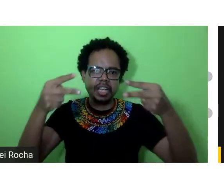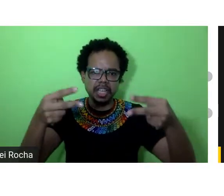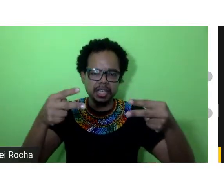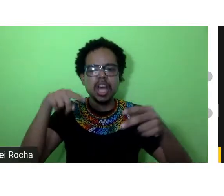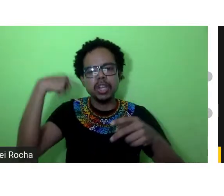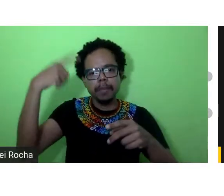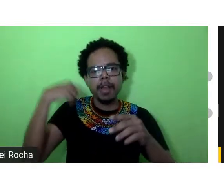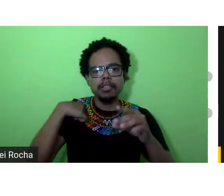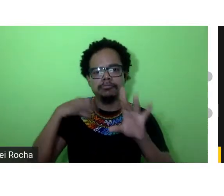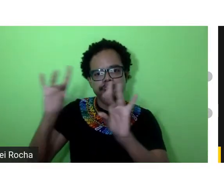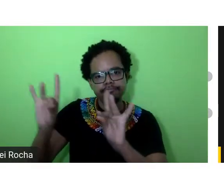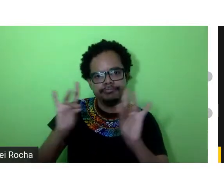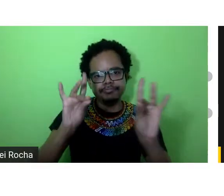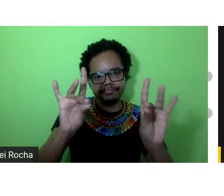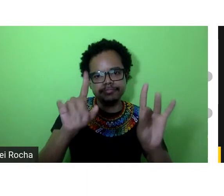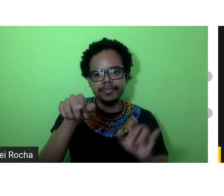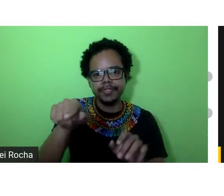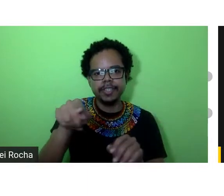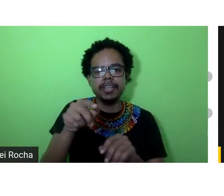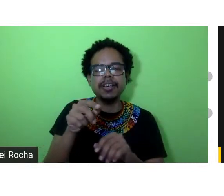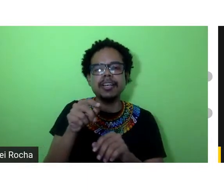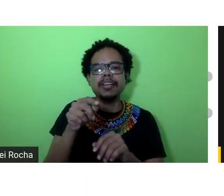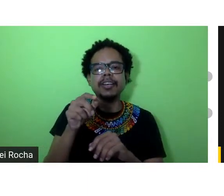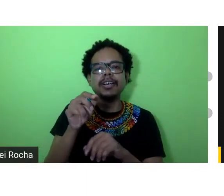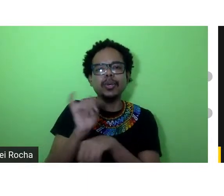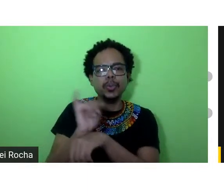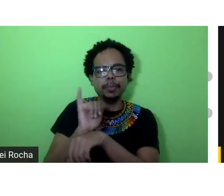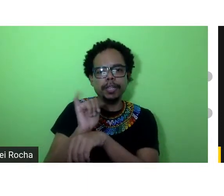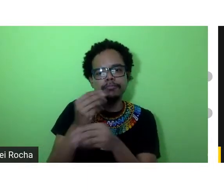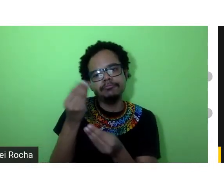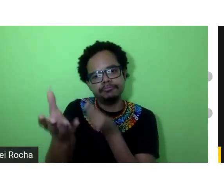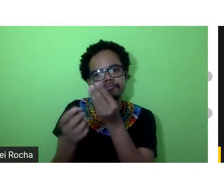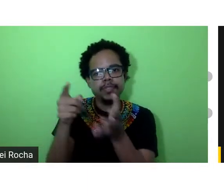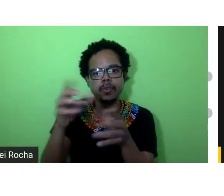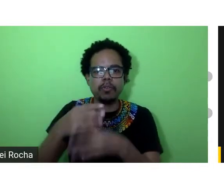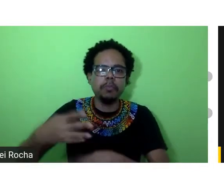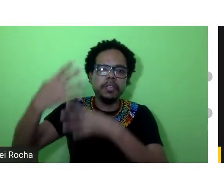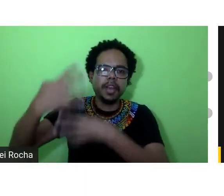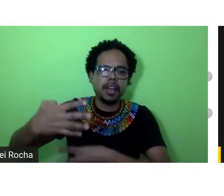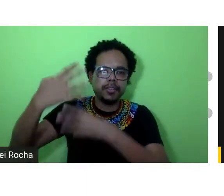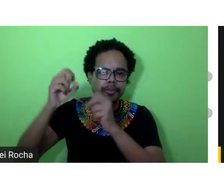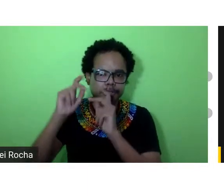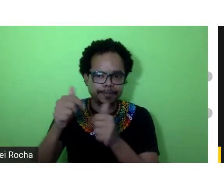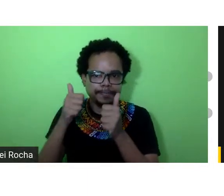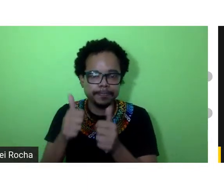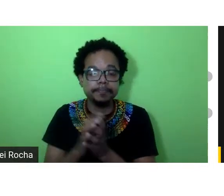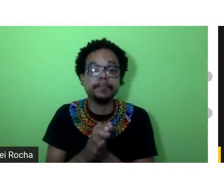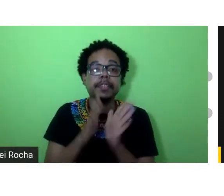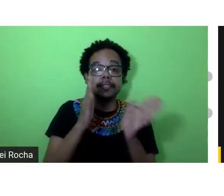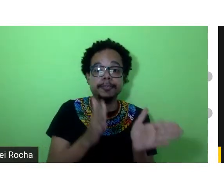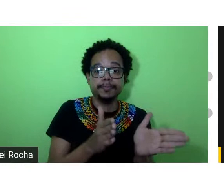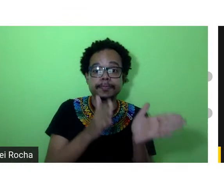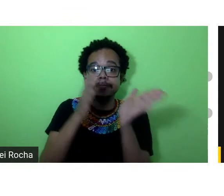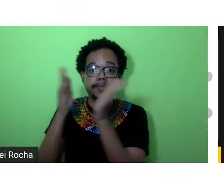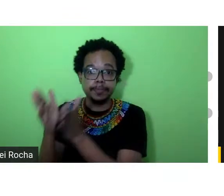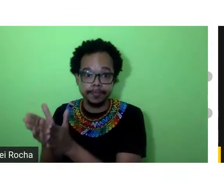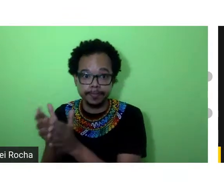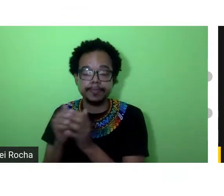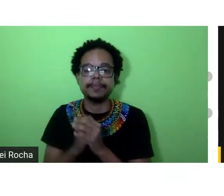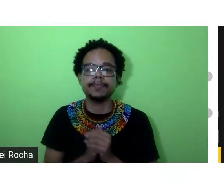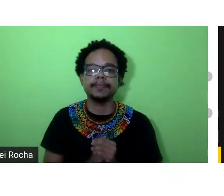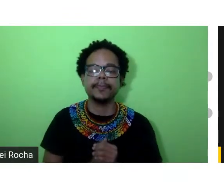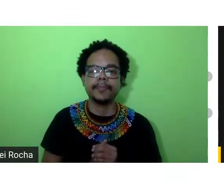Olá tudo bem aqui no não vai na outra oportunidade ou vamos deixar o link do vídeo